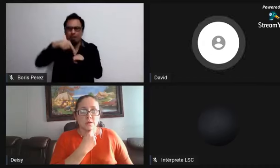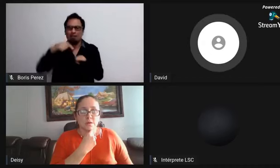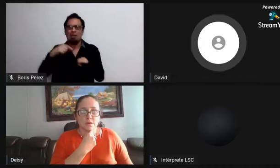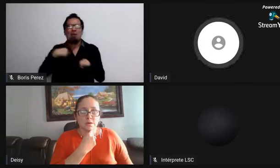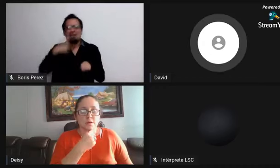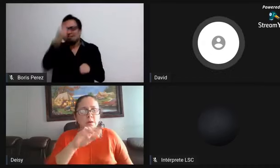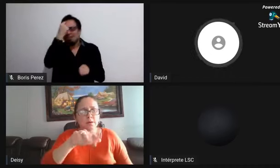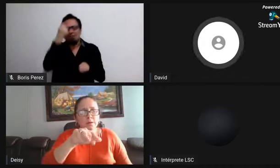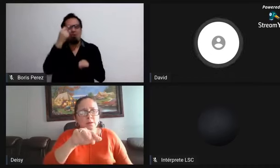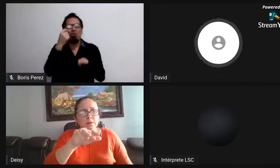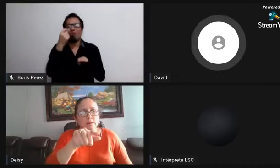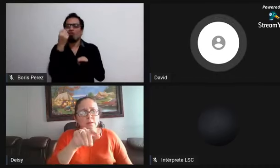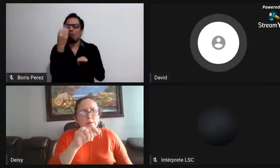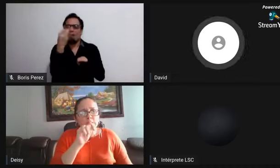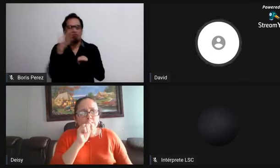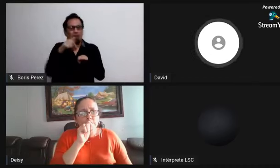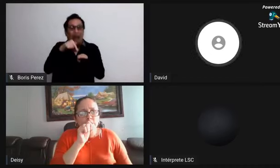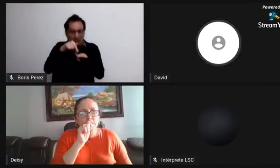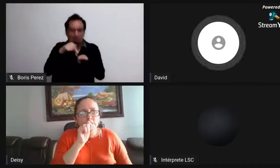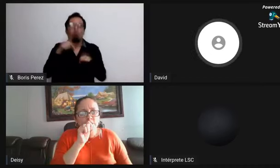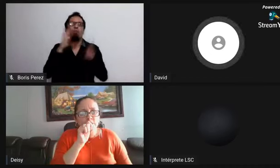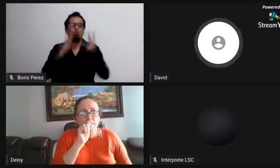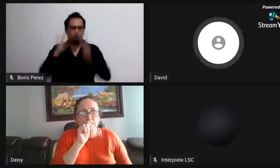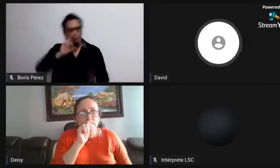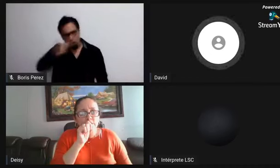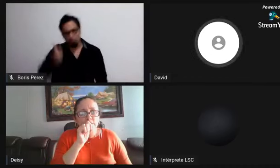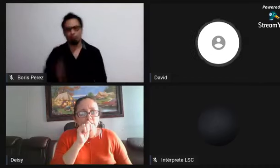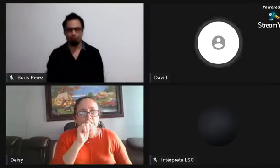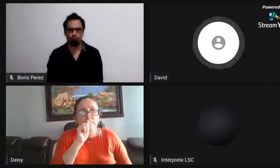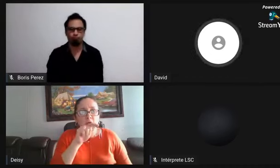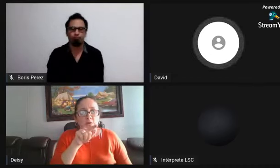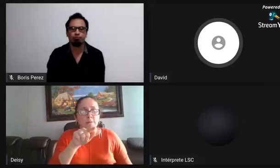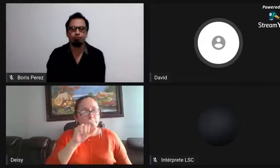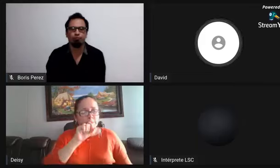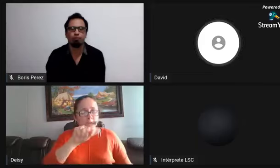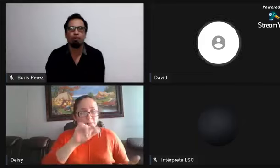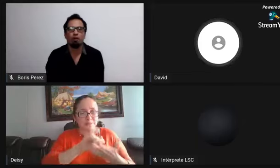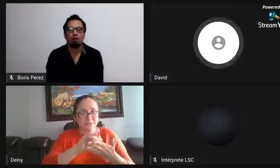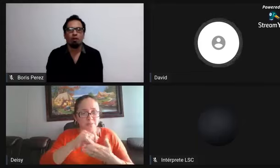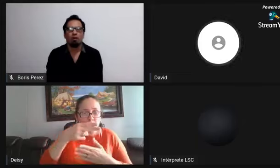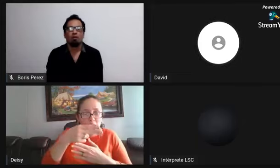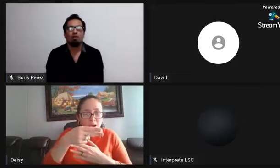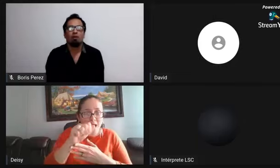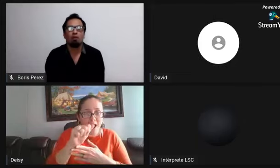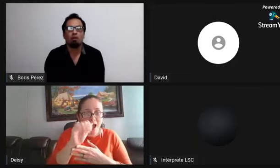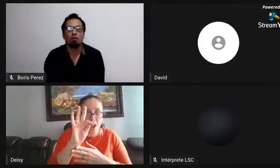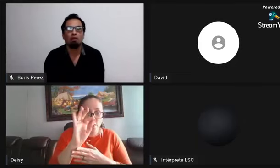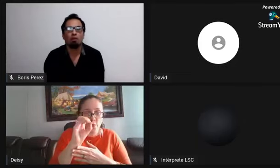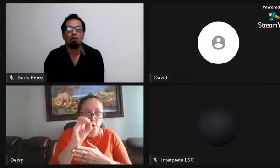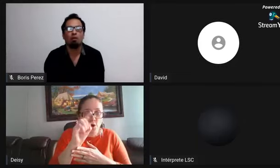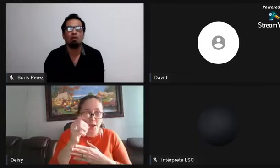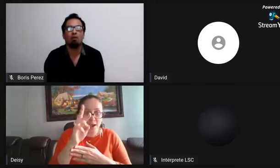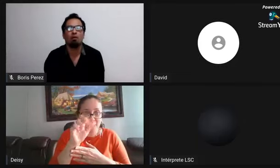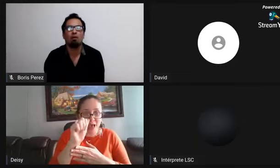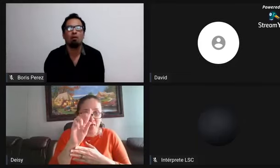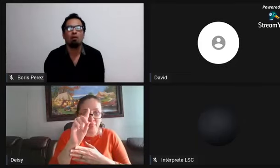Que está dedicado, creo que se llama Los Cedritos en la 195, correcto.